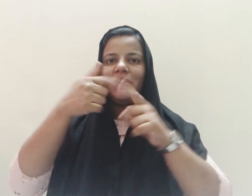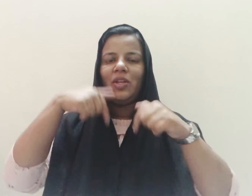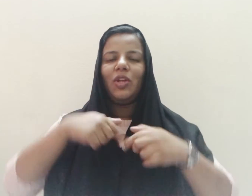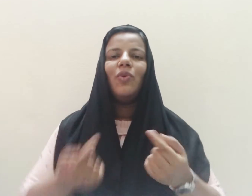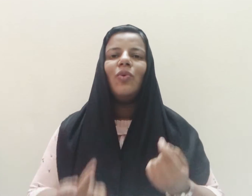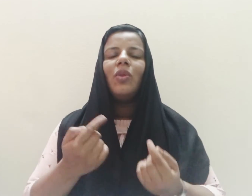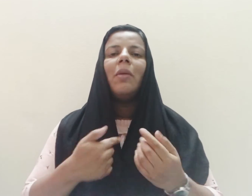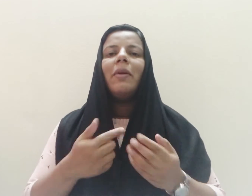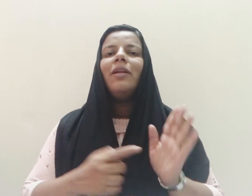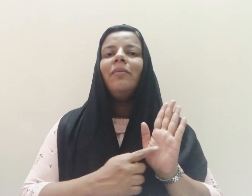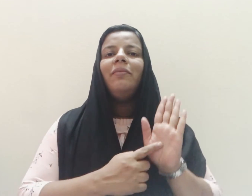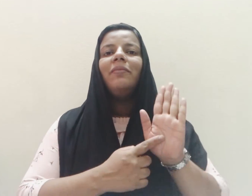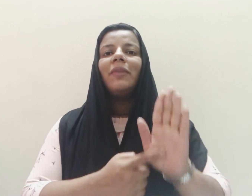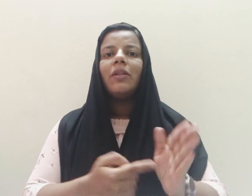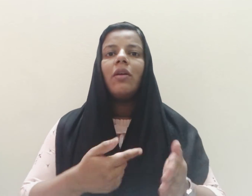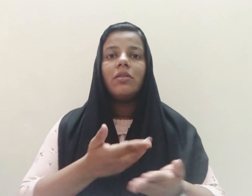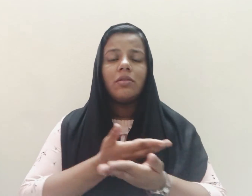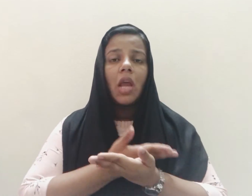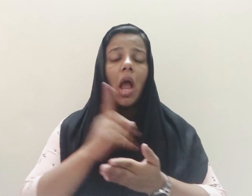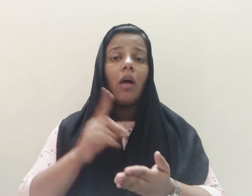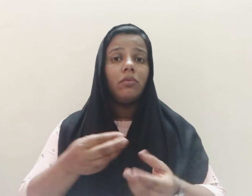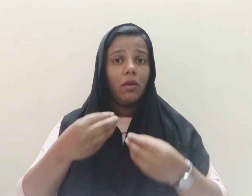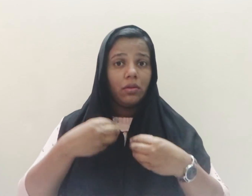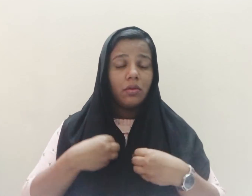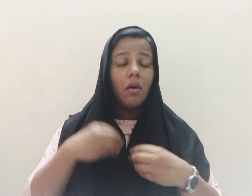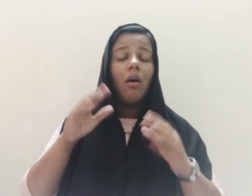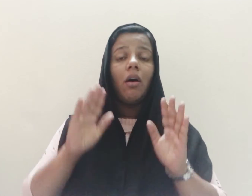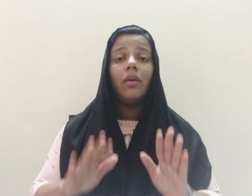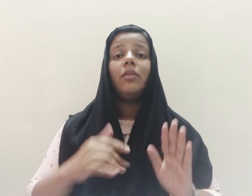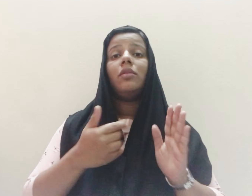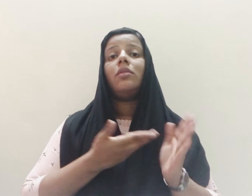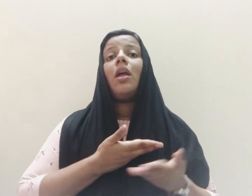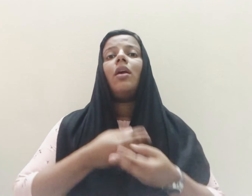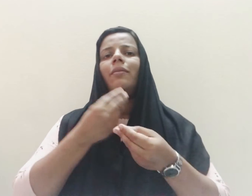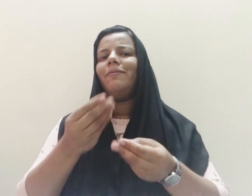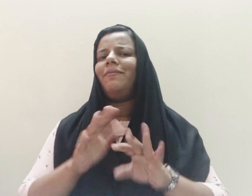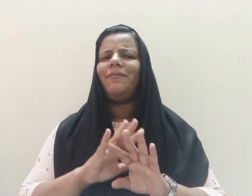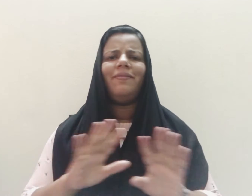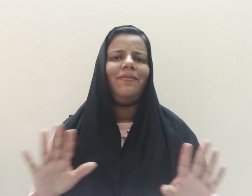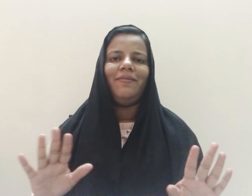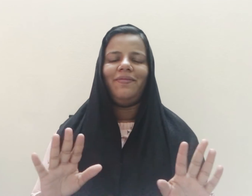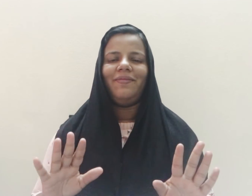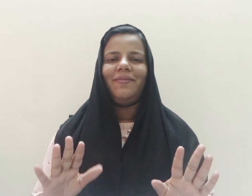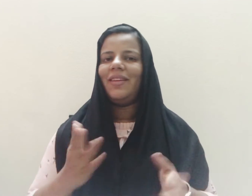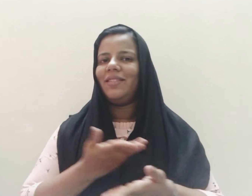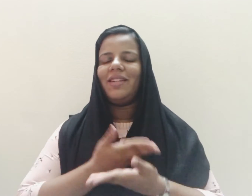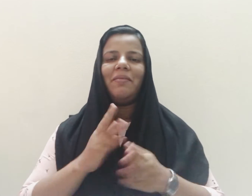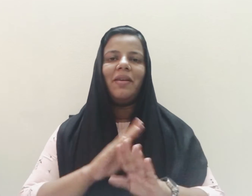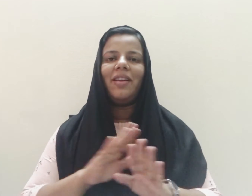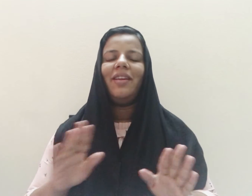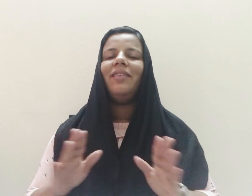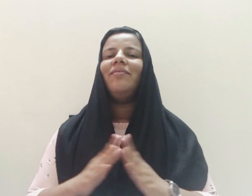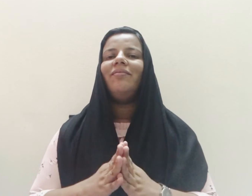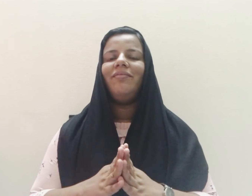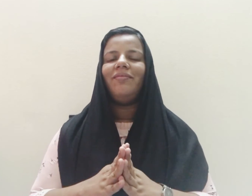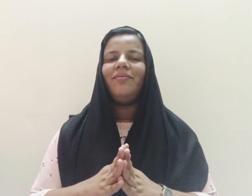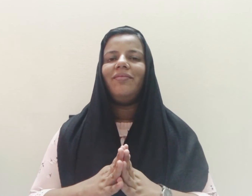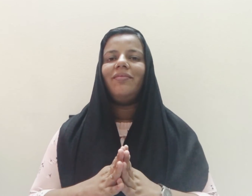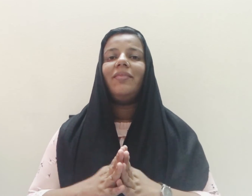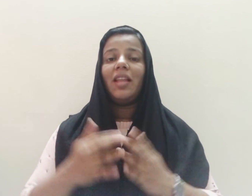ദൈവസ്നേഹമാണ് നമ്മൾ നിന്ന് പുറപ്പെടുന്നത്. ഇങ്ങോട്ട് എന്തെങ്കിലും പ്രതീക്ഷിച്ച് അവരെനിക്ക് അത് ചെയ്താൽ ഞാൻ അവരെ സ്നേഹിക്കാം, അങ്ങനെയുള്ള സ്നേഹമല്ല നമ്മളിൽ ഉണ്ടാകേണ്ടത്.